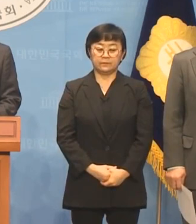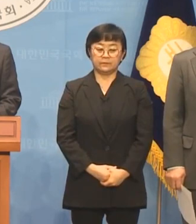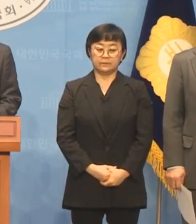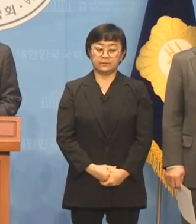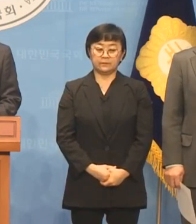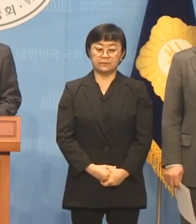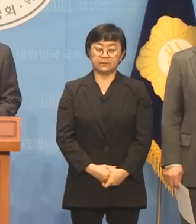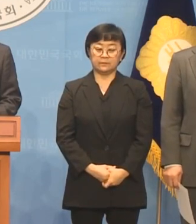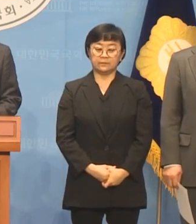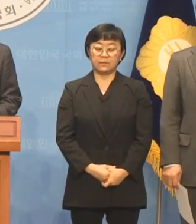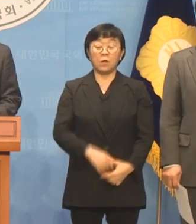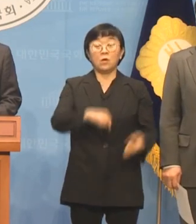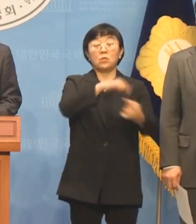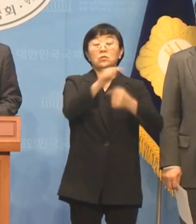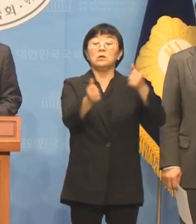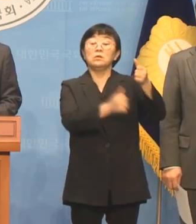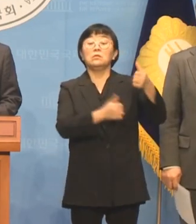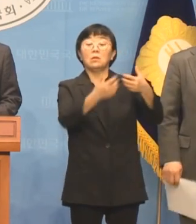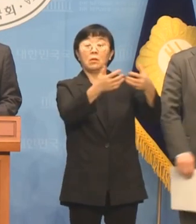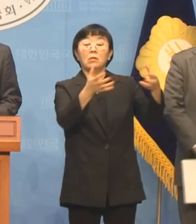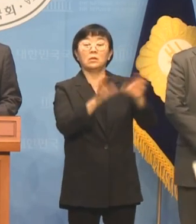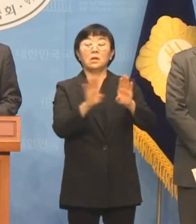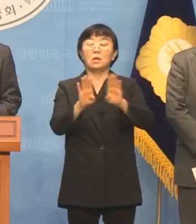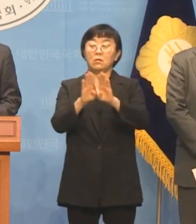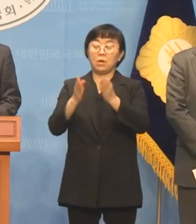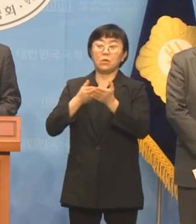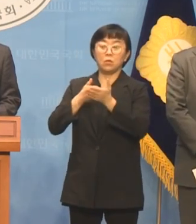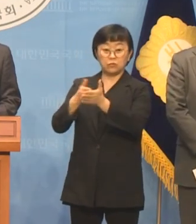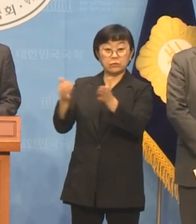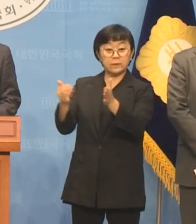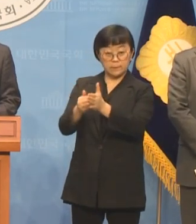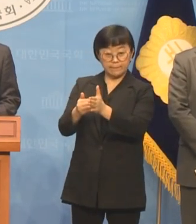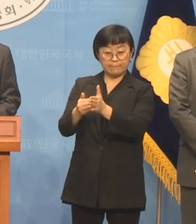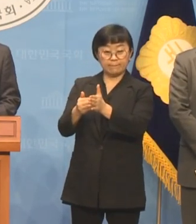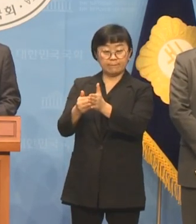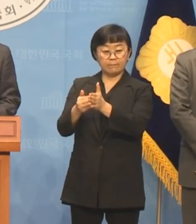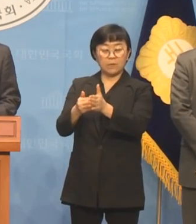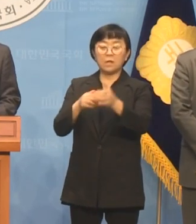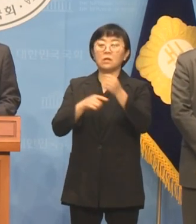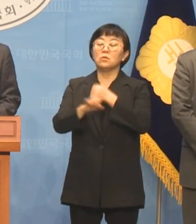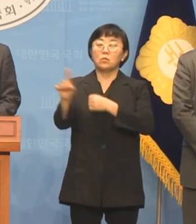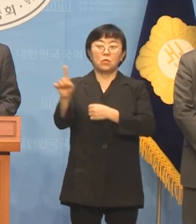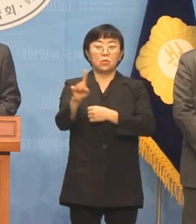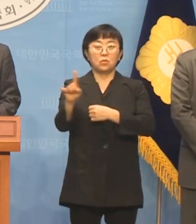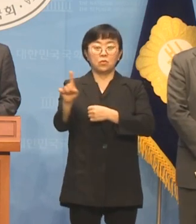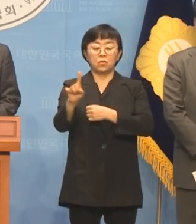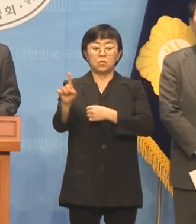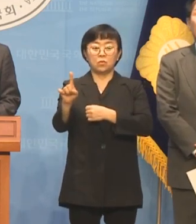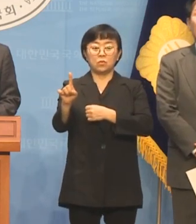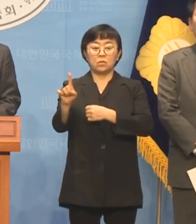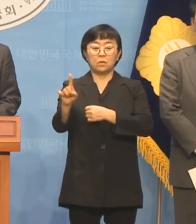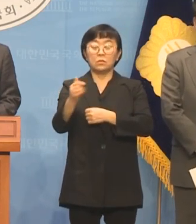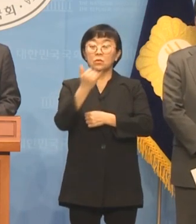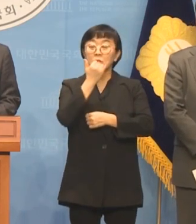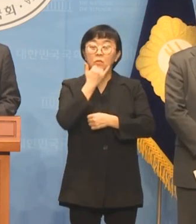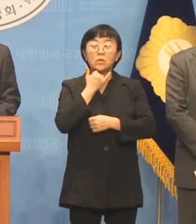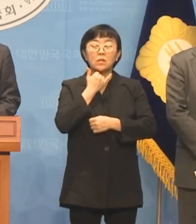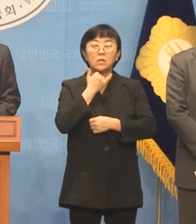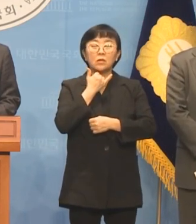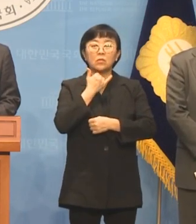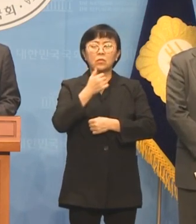저희들은 운영위원회 개회 요구를 했습니다. 이유는 지금 독일하고